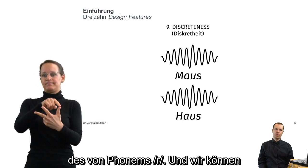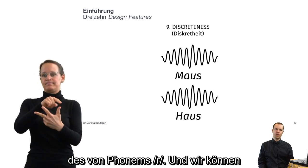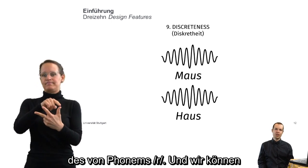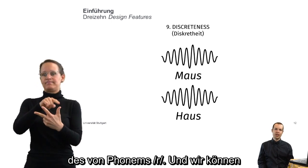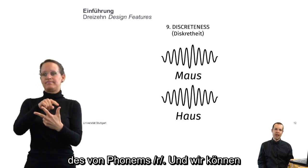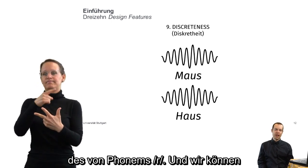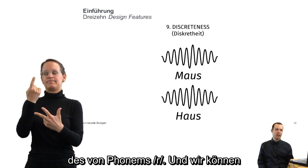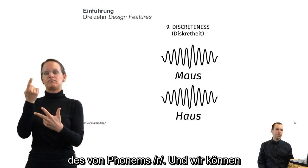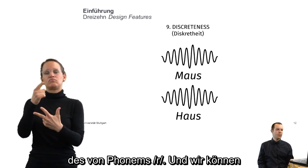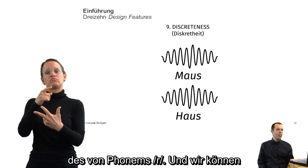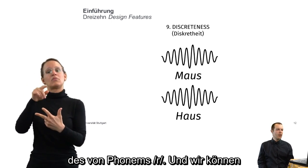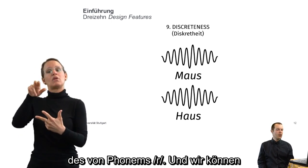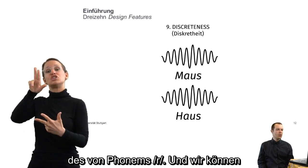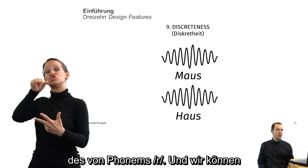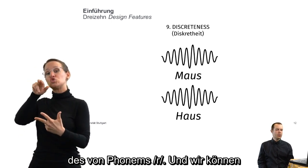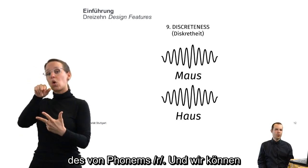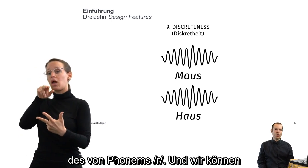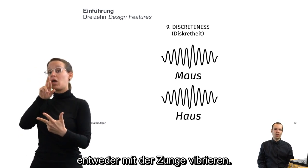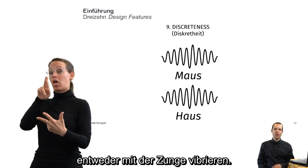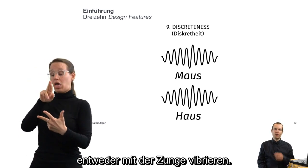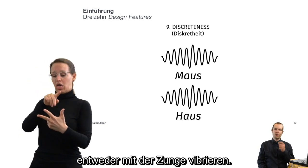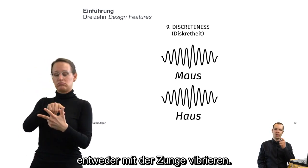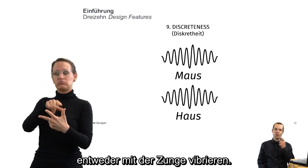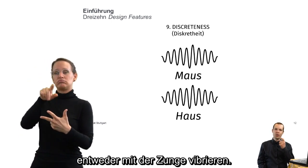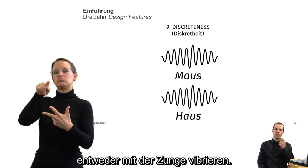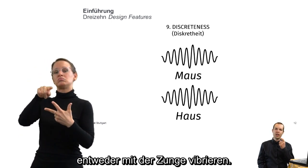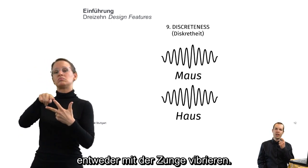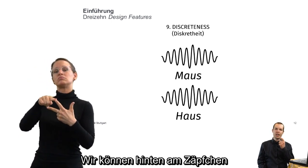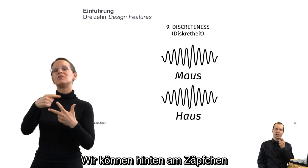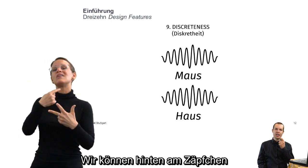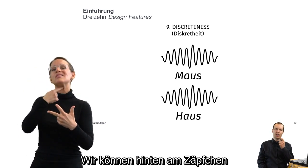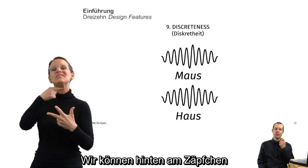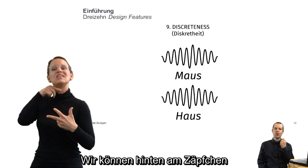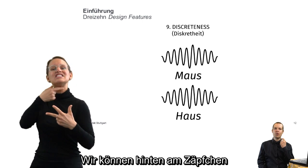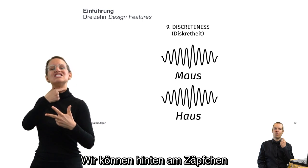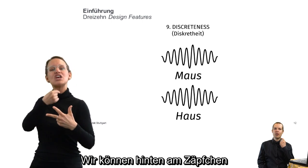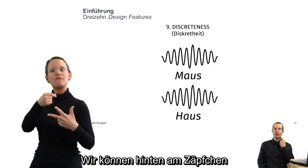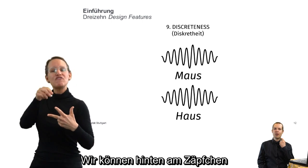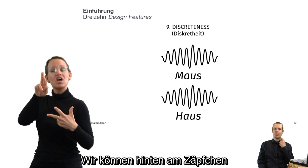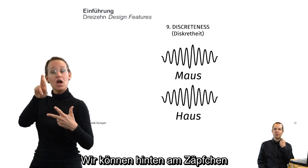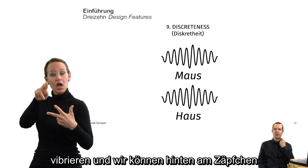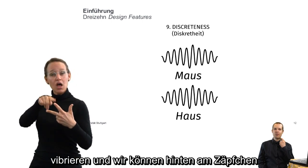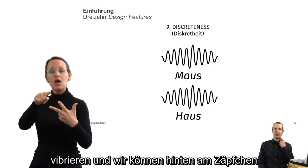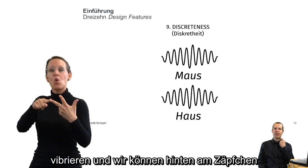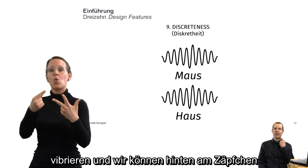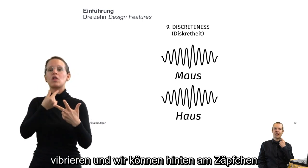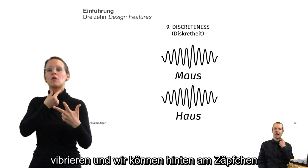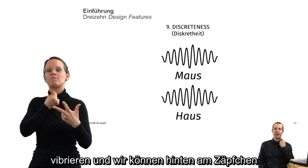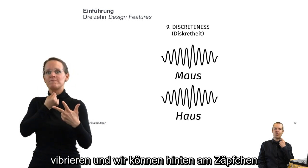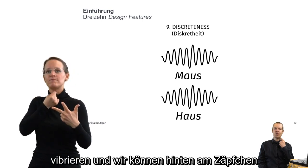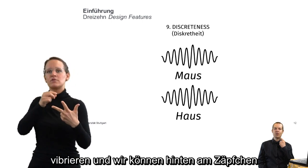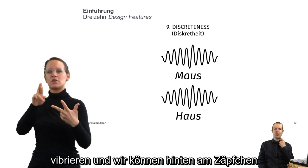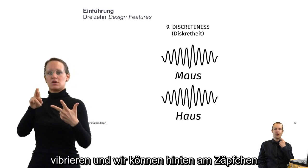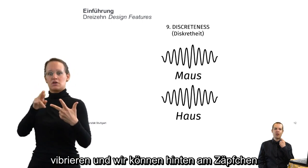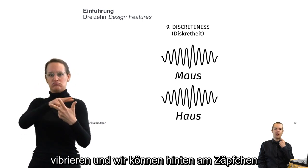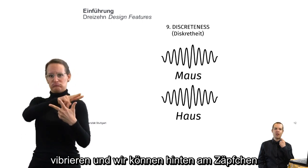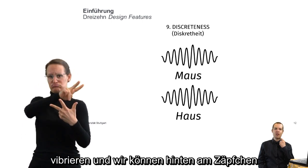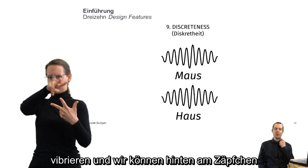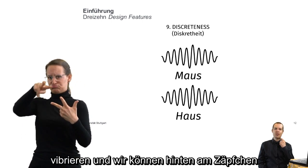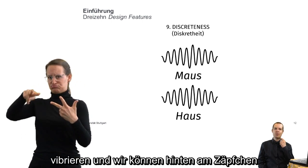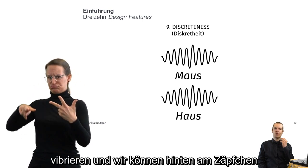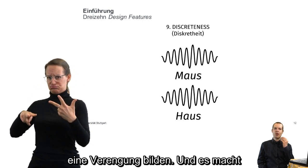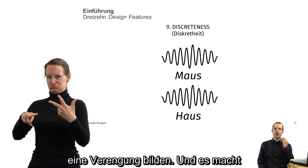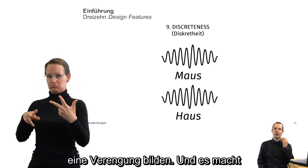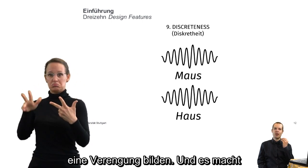des Phonems R. Und wir können entweder mit der Zunge vibrieren, R, wir können hinten am Zäpfchen vibrieren, R, und wir können